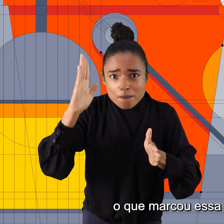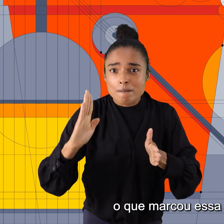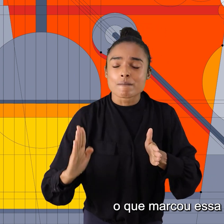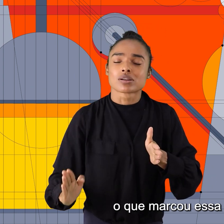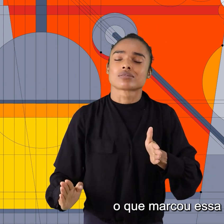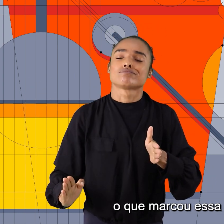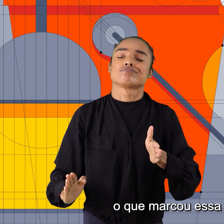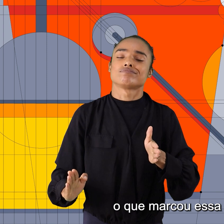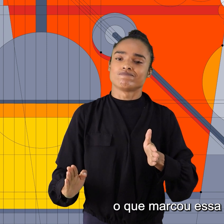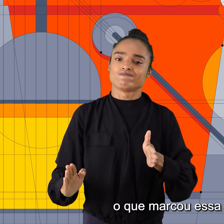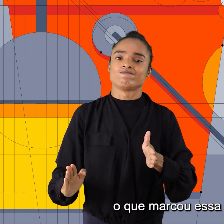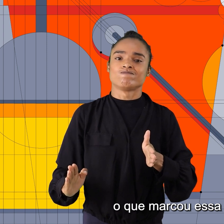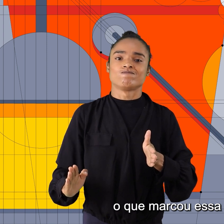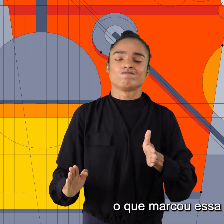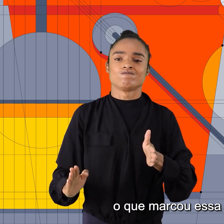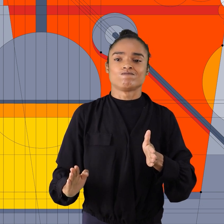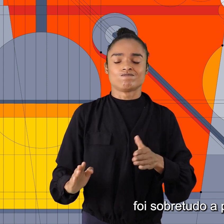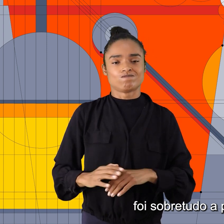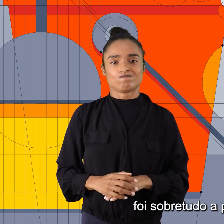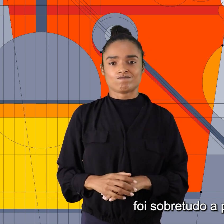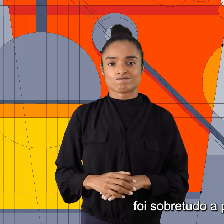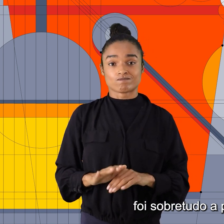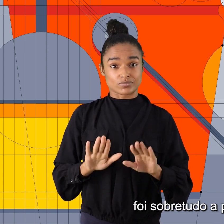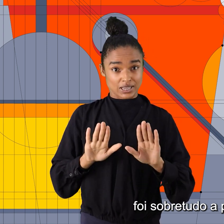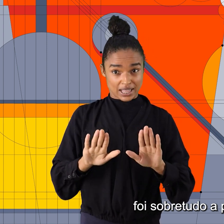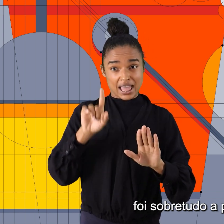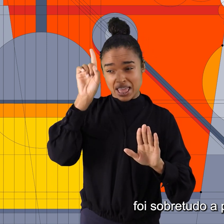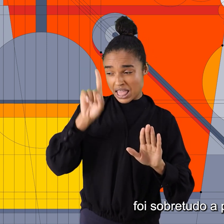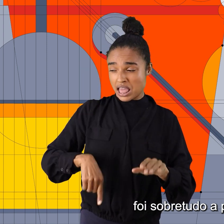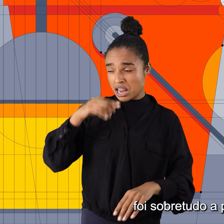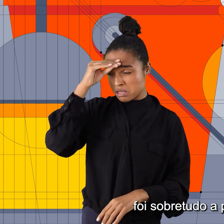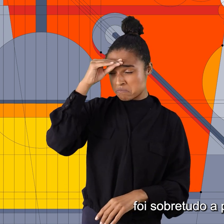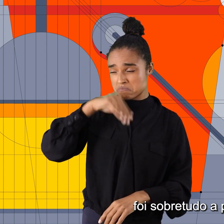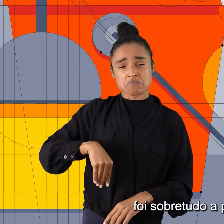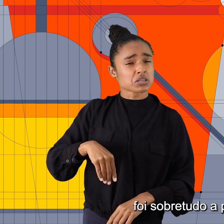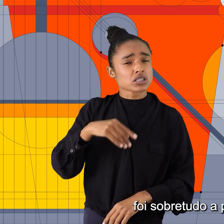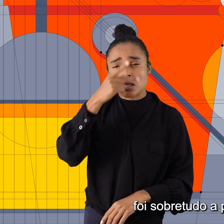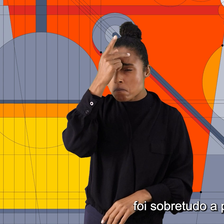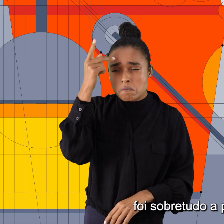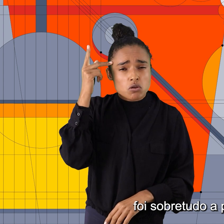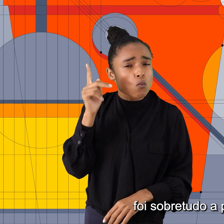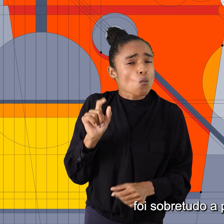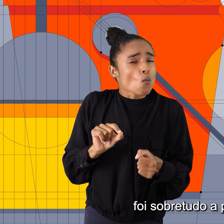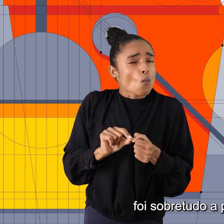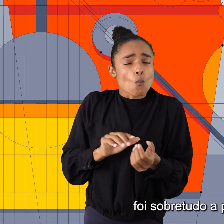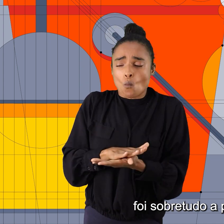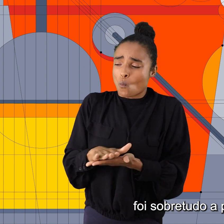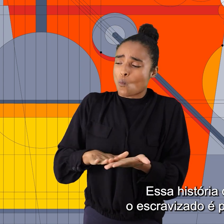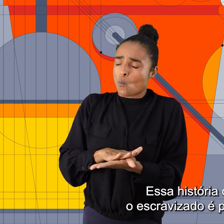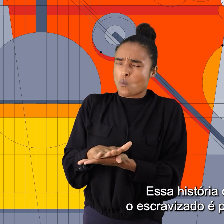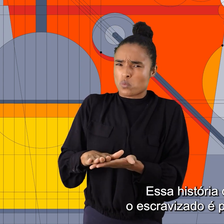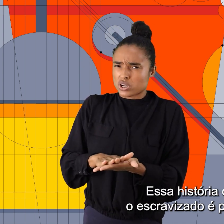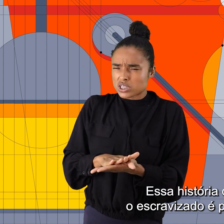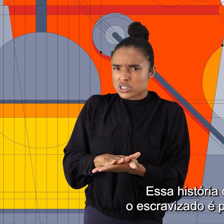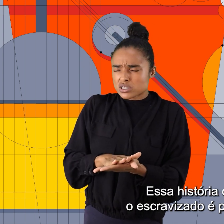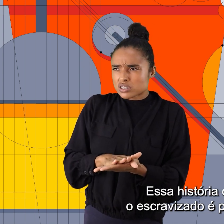o que marcou essa contribuição foi, sobretudo, a preguiça.